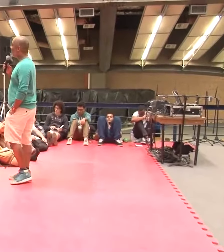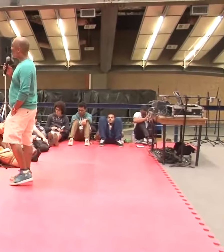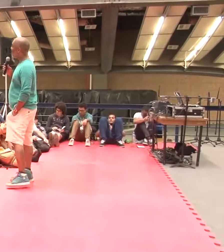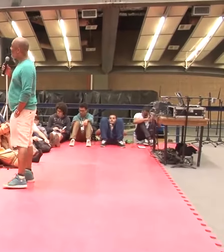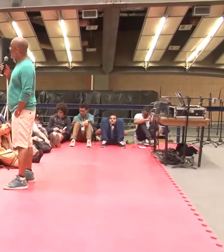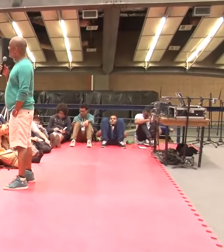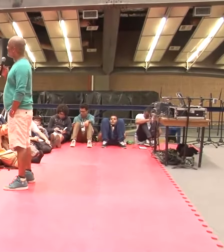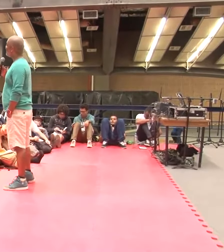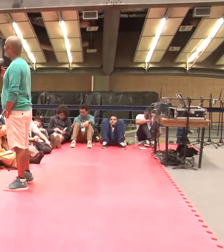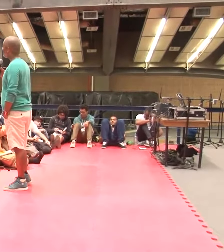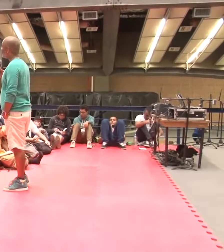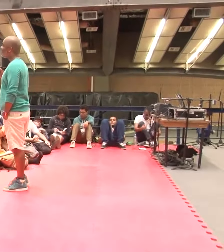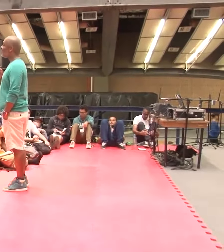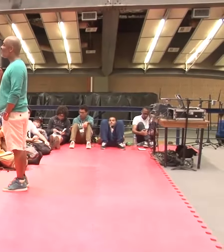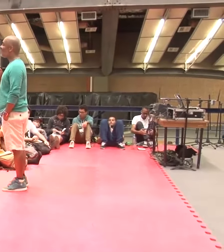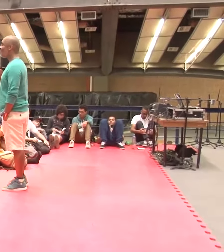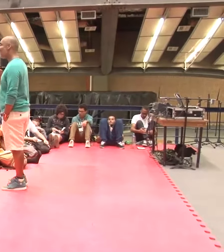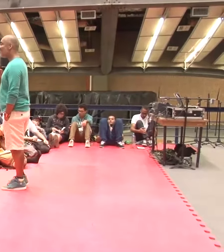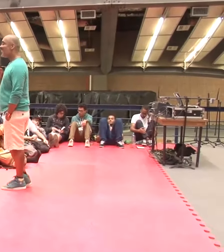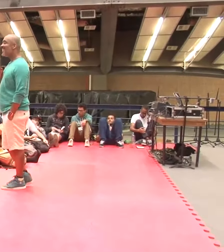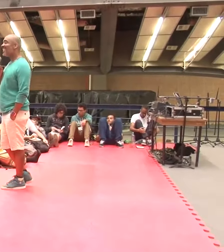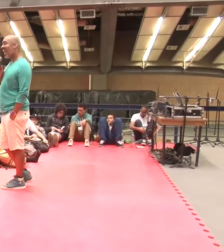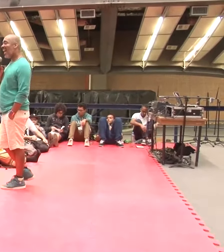falta uma coisa muito séria.